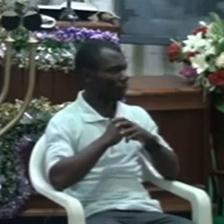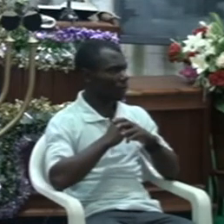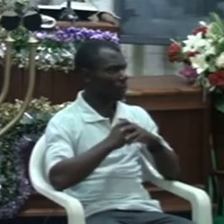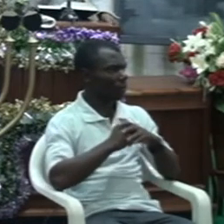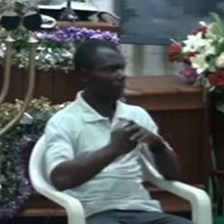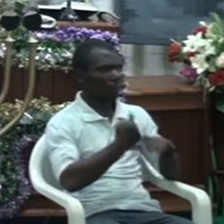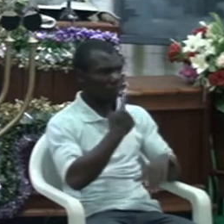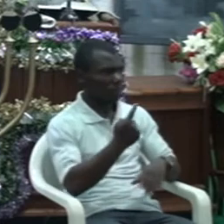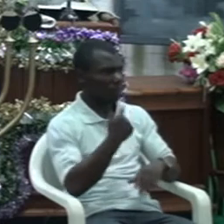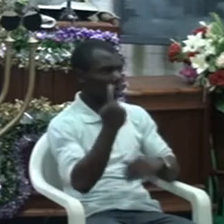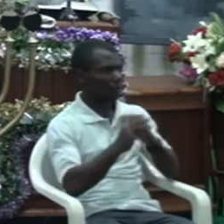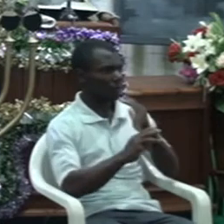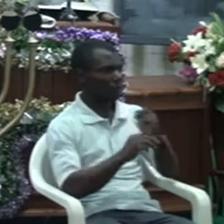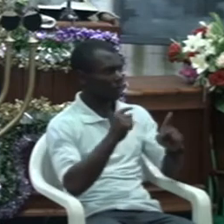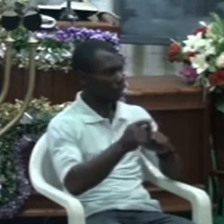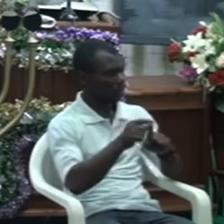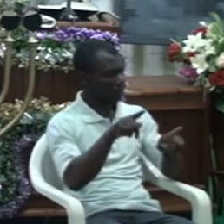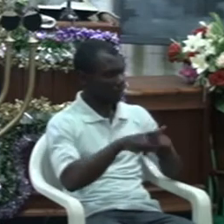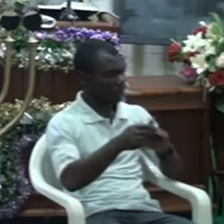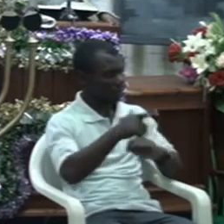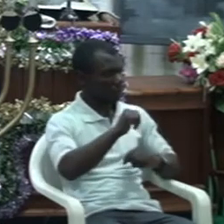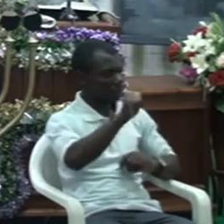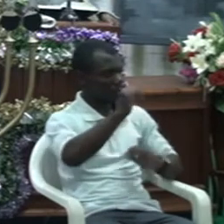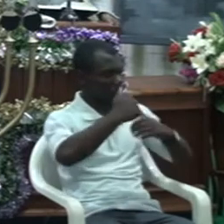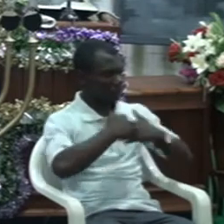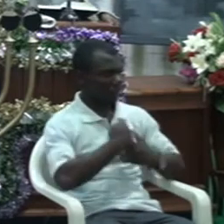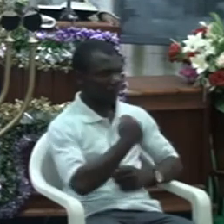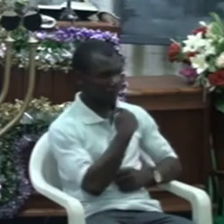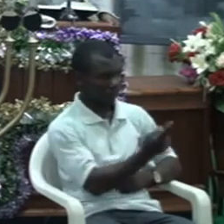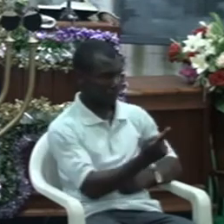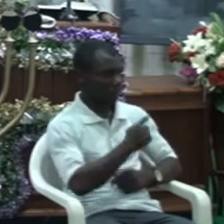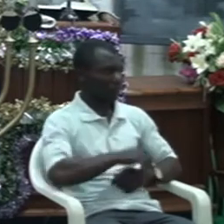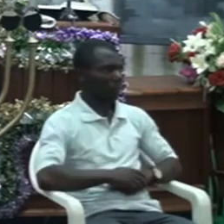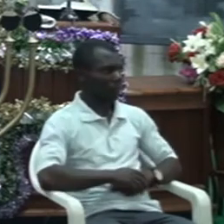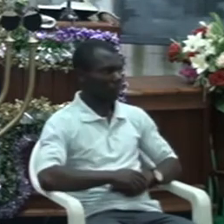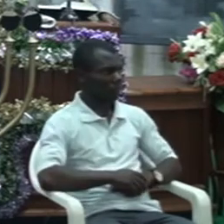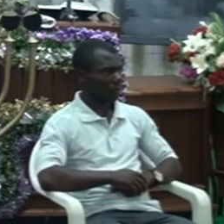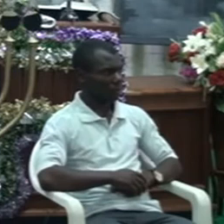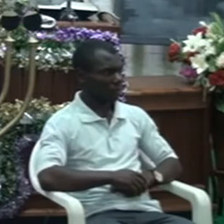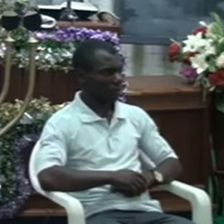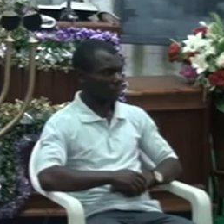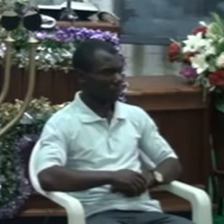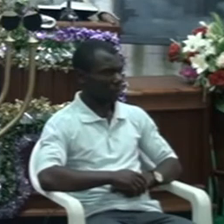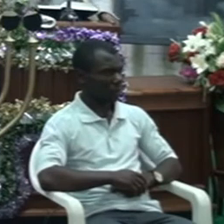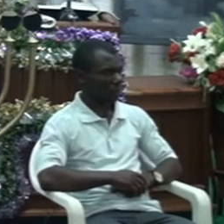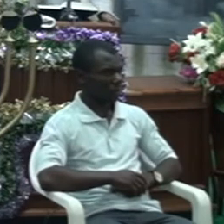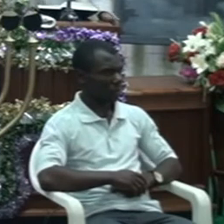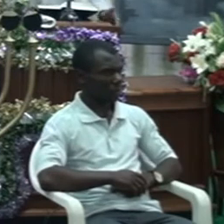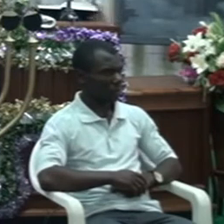Prononçons seulement la parole telle que lui-même l'a prononcée. Totam kene le tout comme ville et moyen à